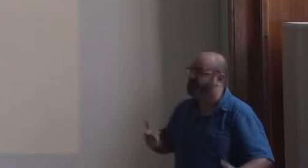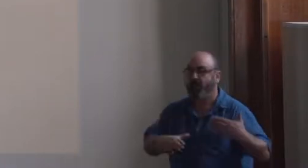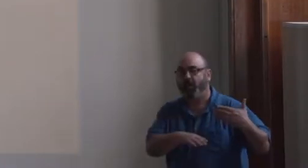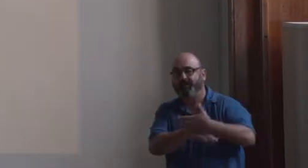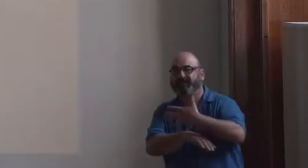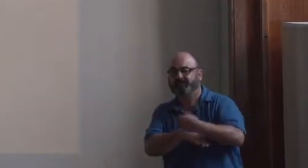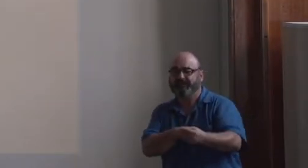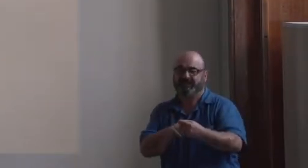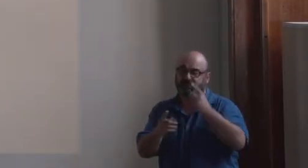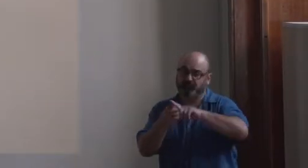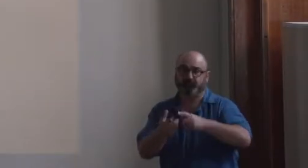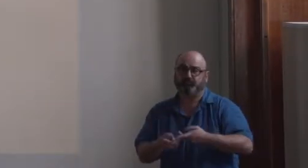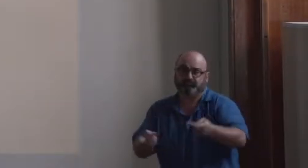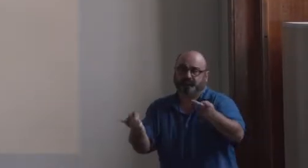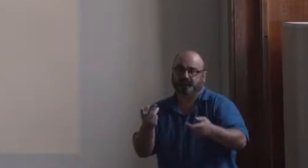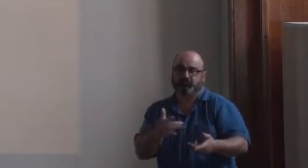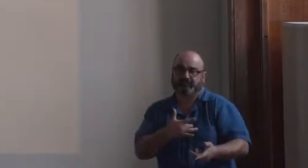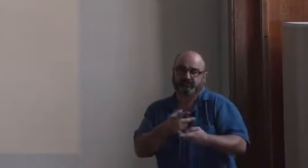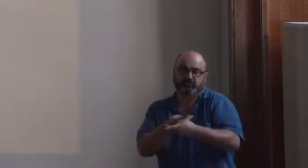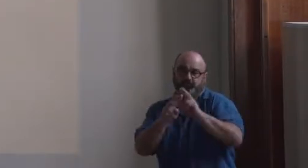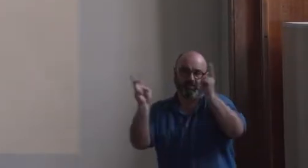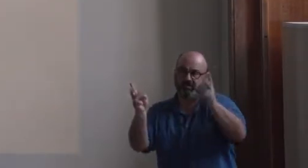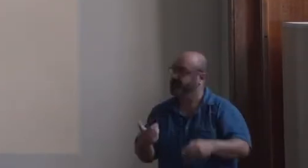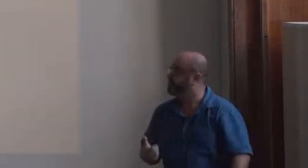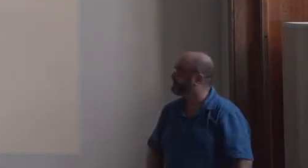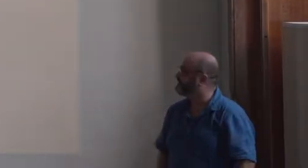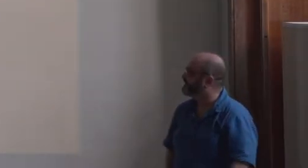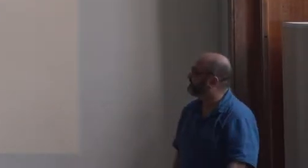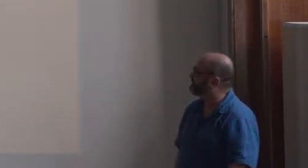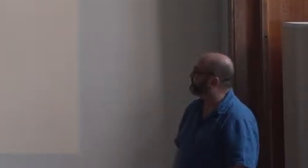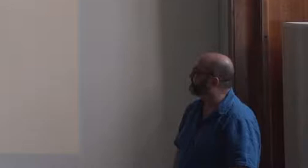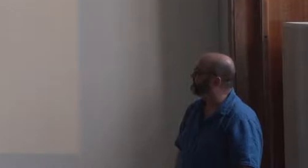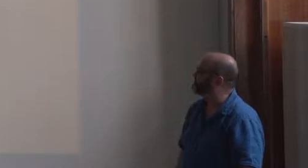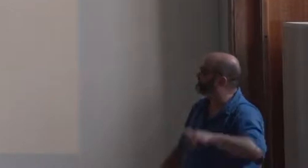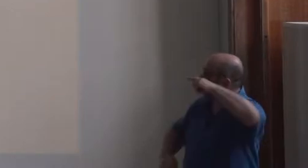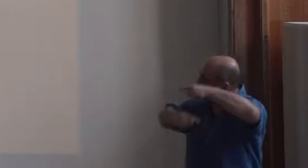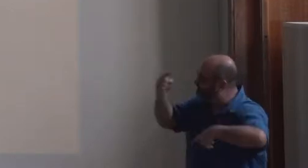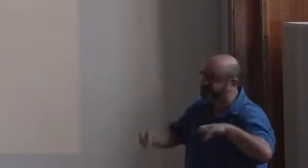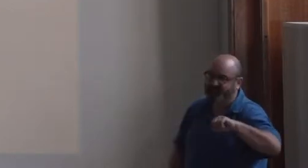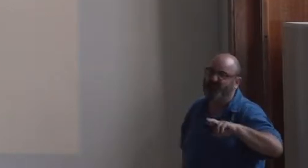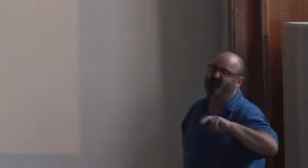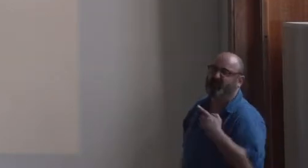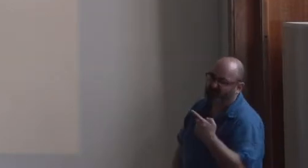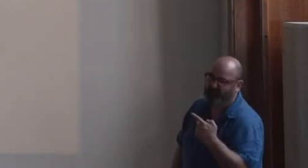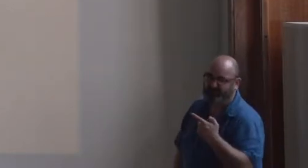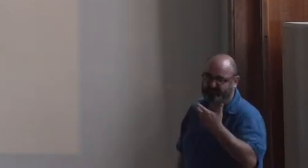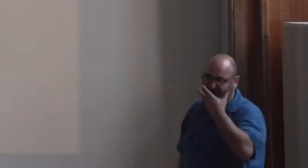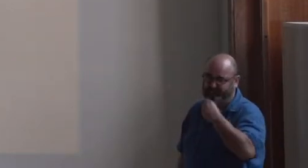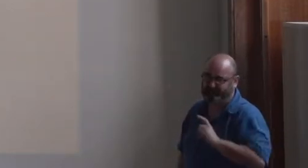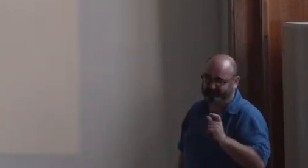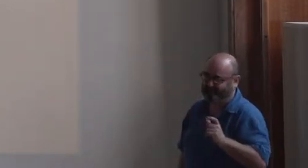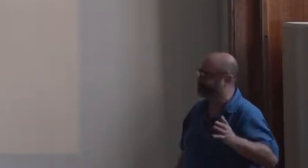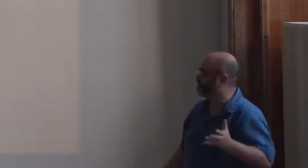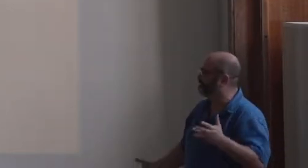français, entrée-sortie à usage général. Je me suis dit qu'on pourrait appeler ça ESUG, mais je vais essayer d'éviter ce